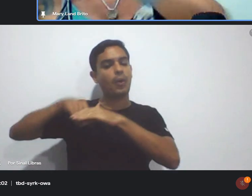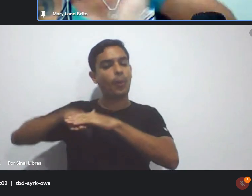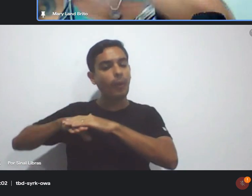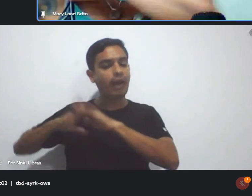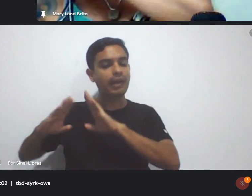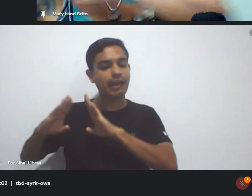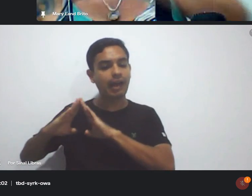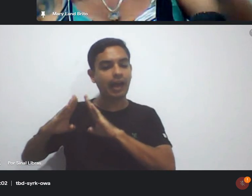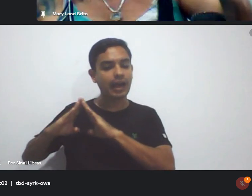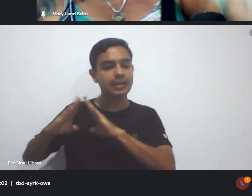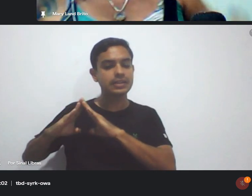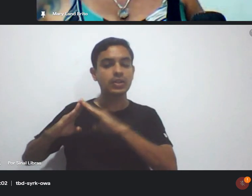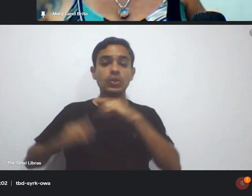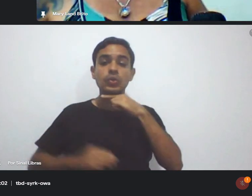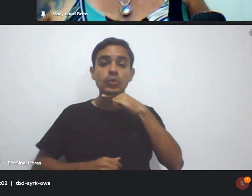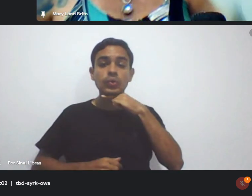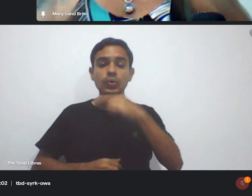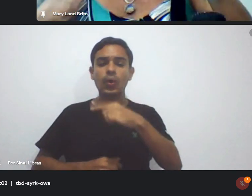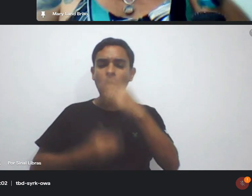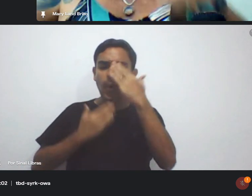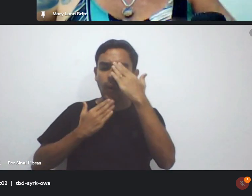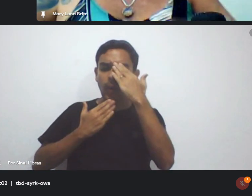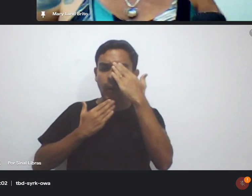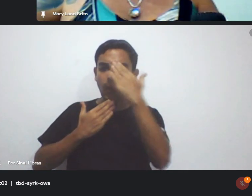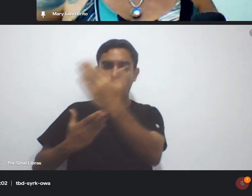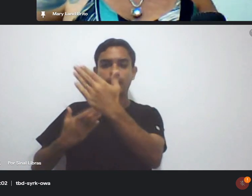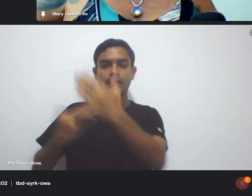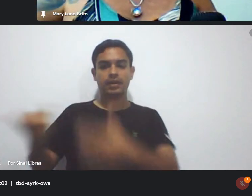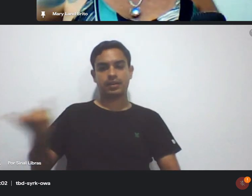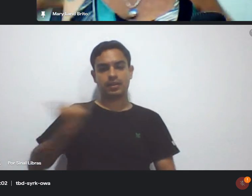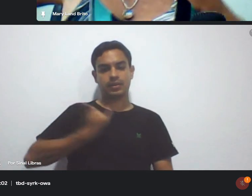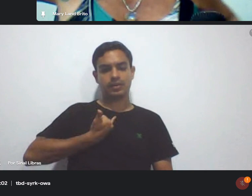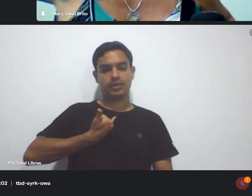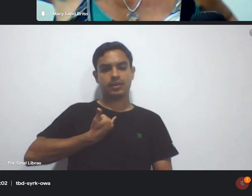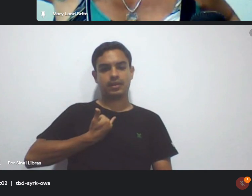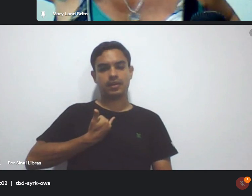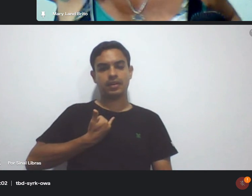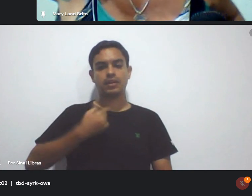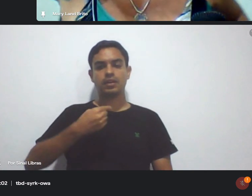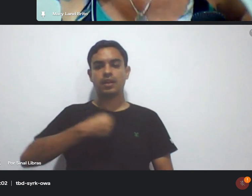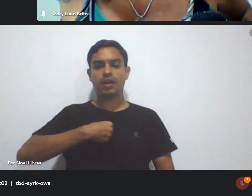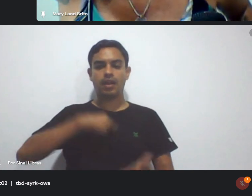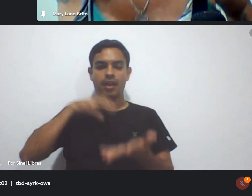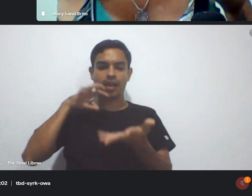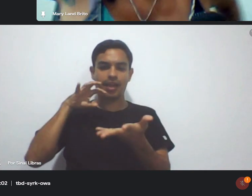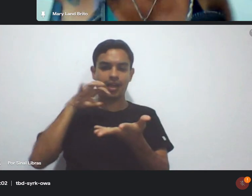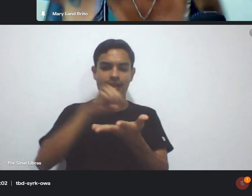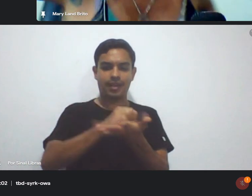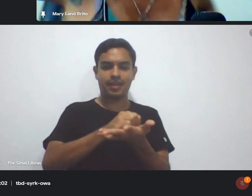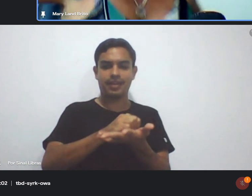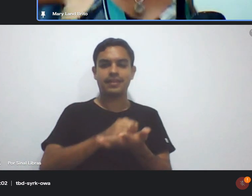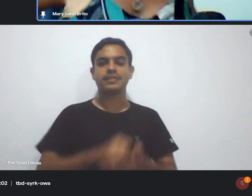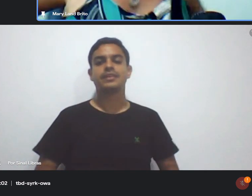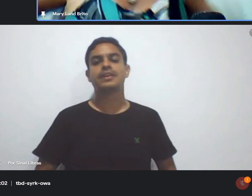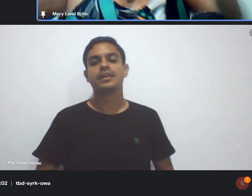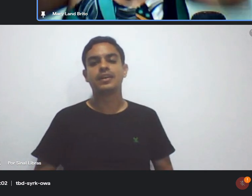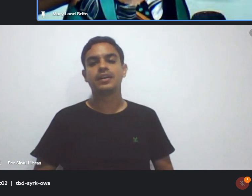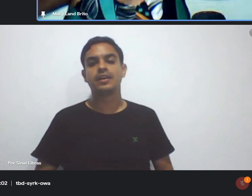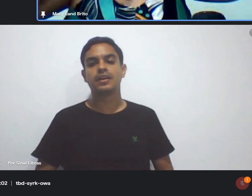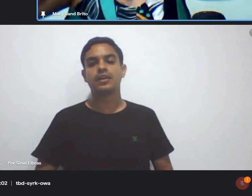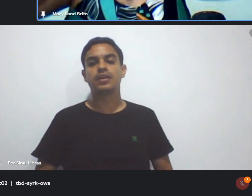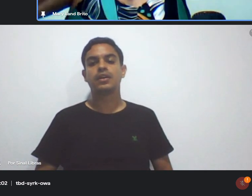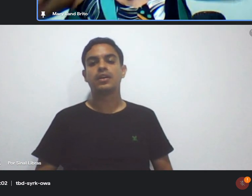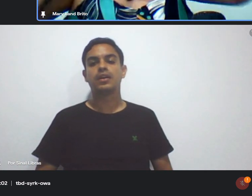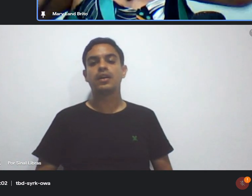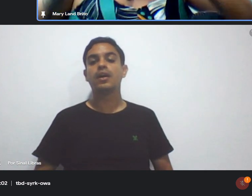foi obrigado pela correção. E está capturada a vossa mensagem. Não, mas eu até fiz. E